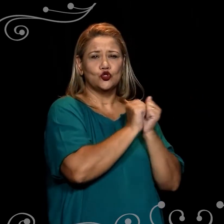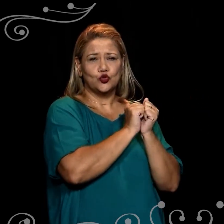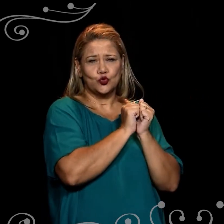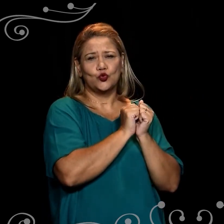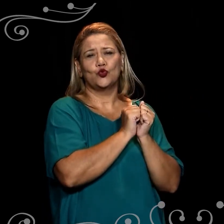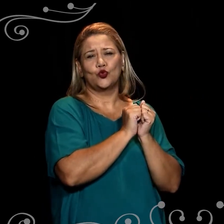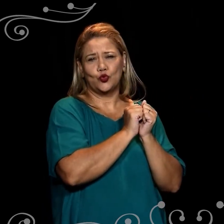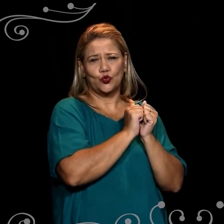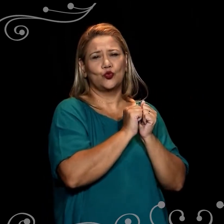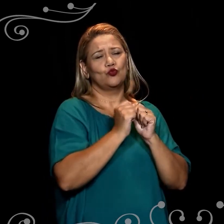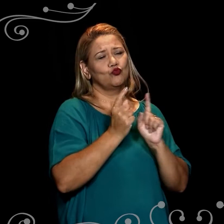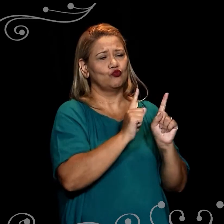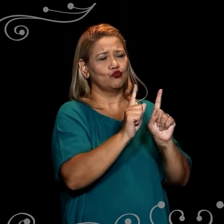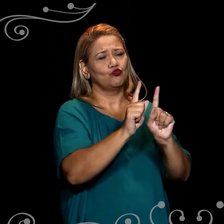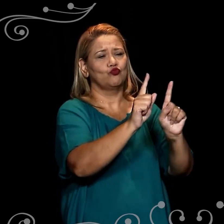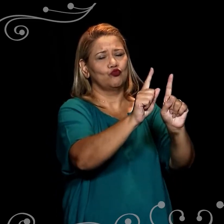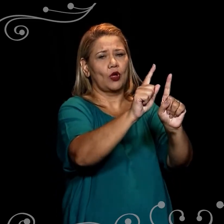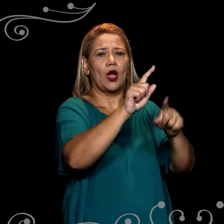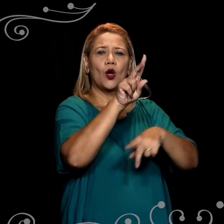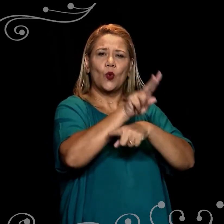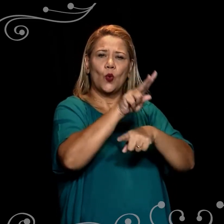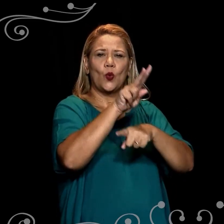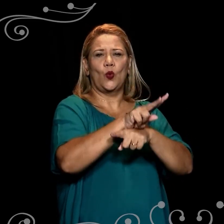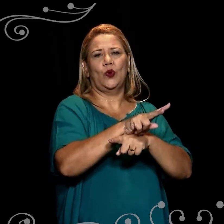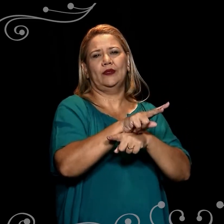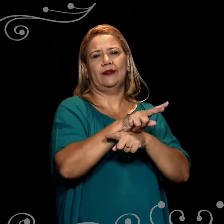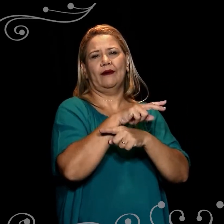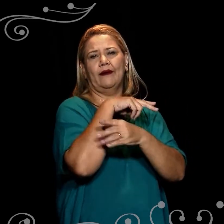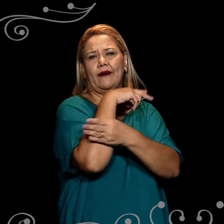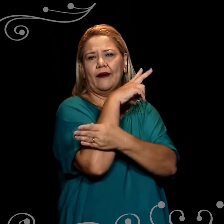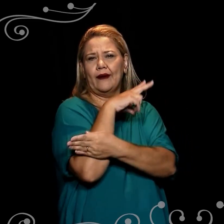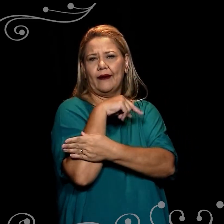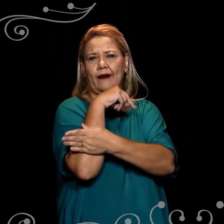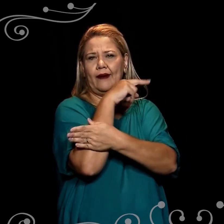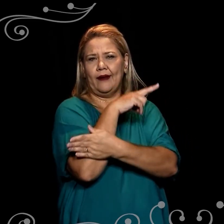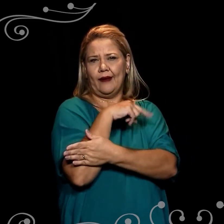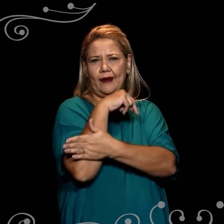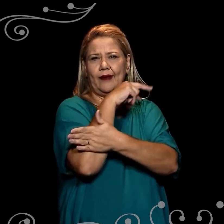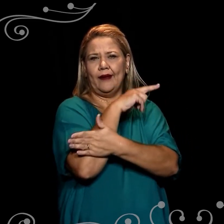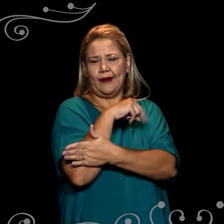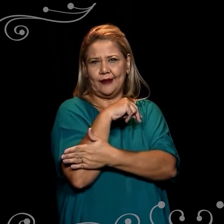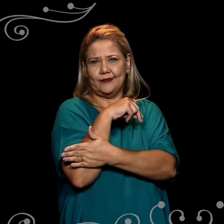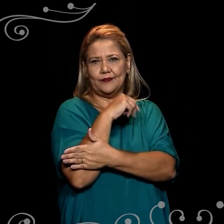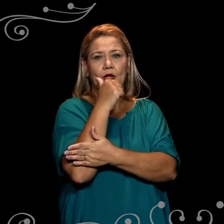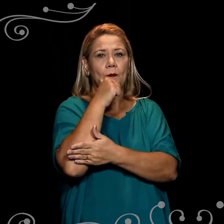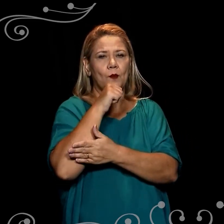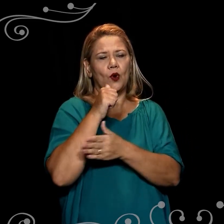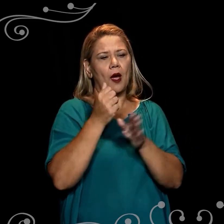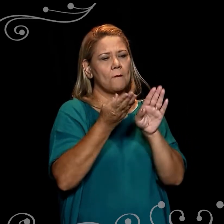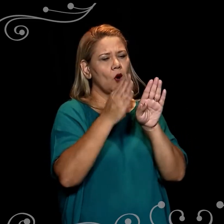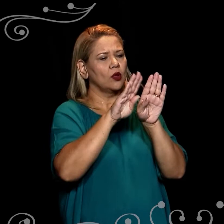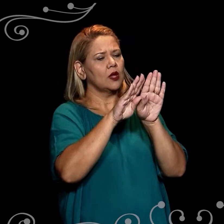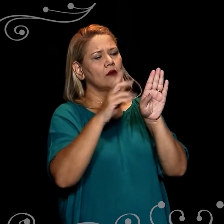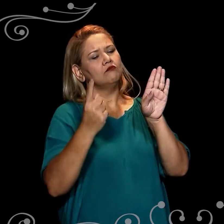com ela. Ao passar pela cabeça do cavalo, a princesa o